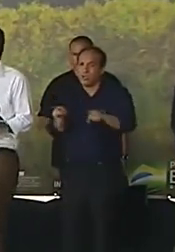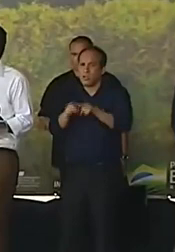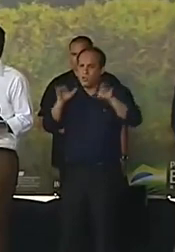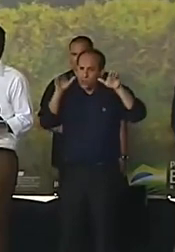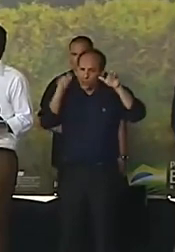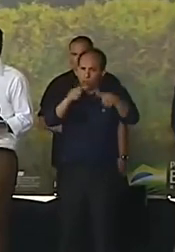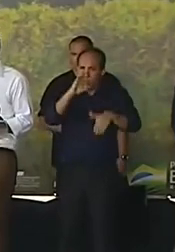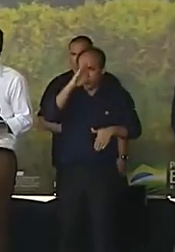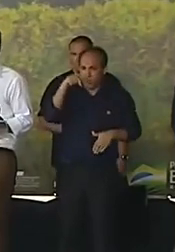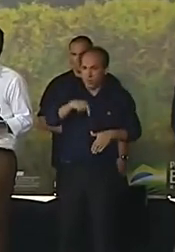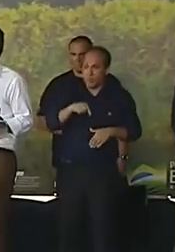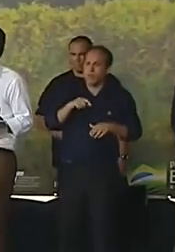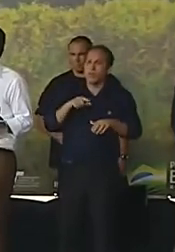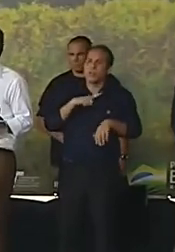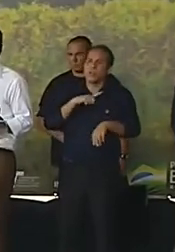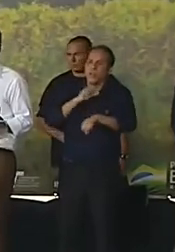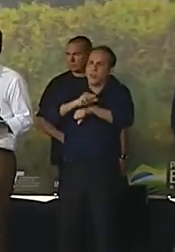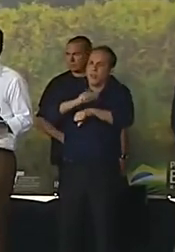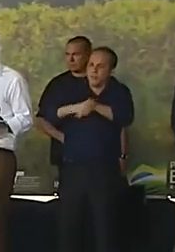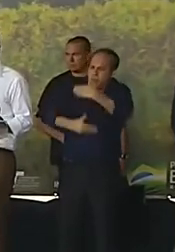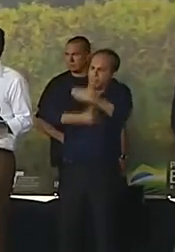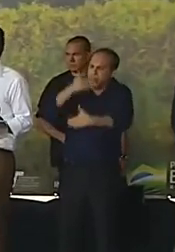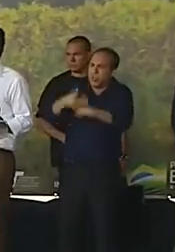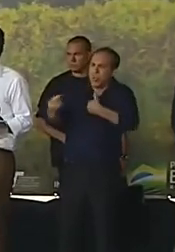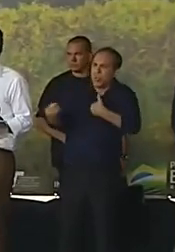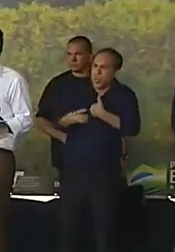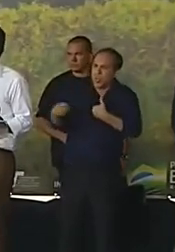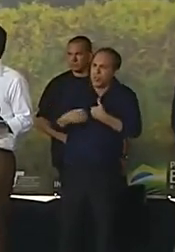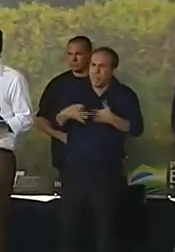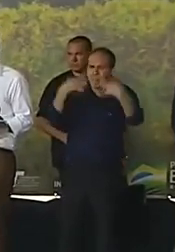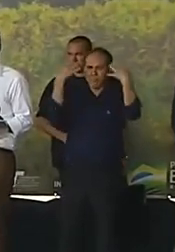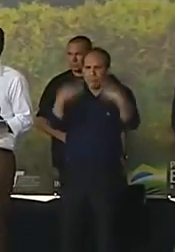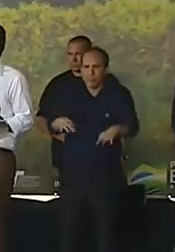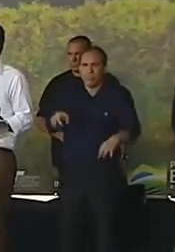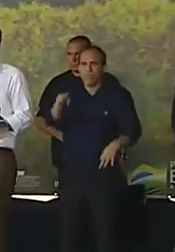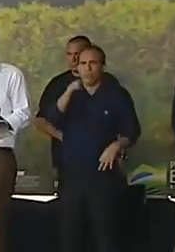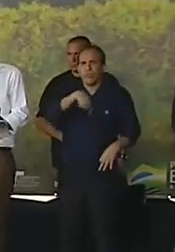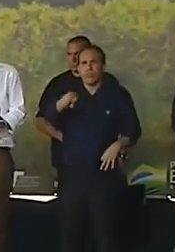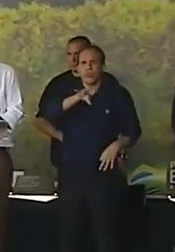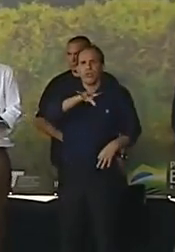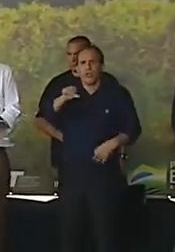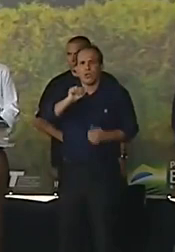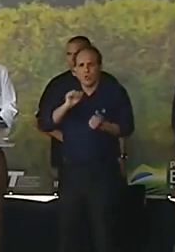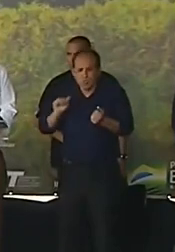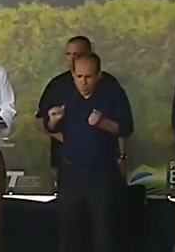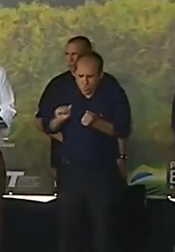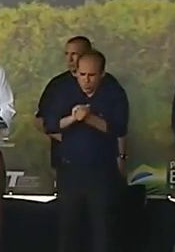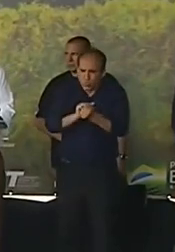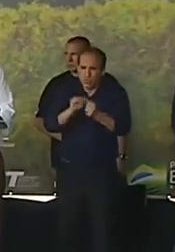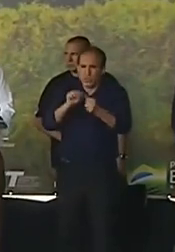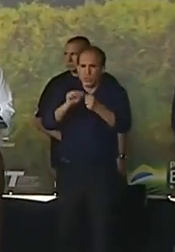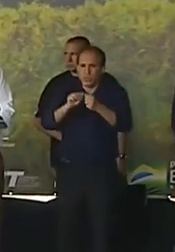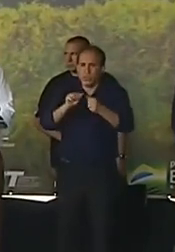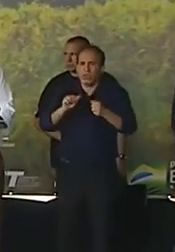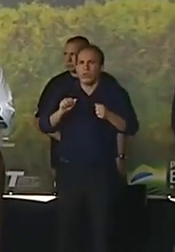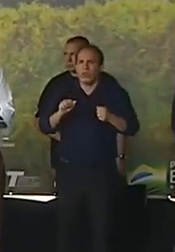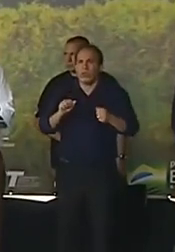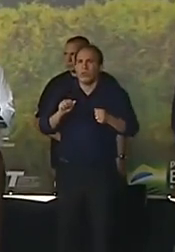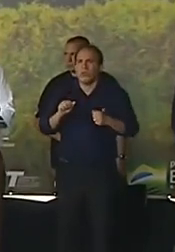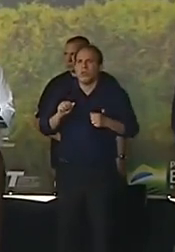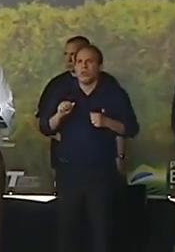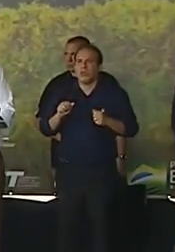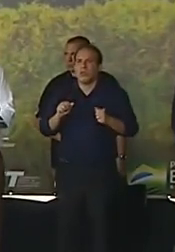dado de que a esperança se renova, de que efetivamente nós estaremos juntos para fazer com que